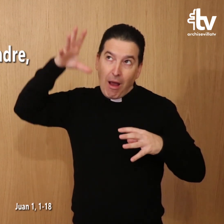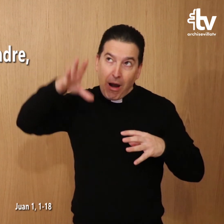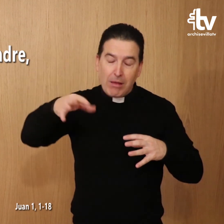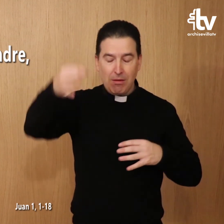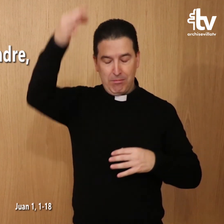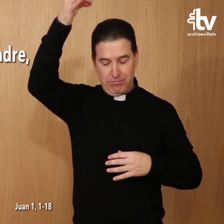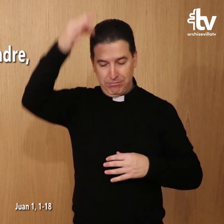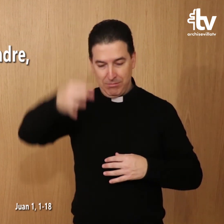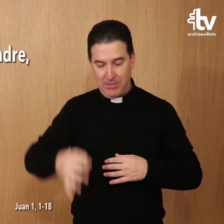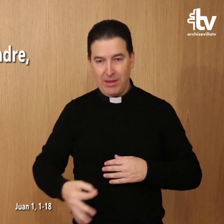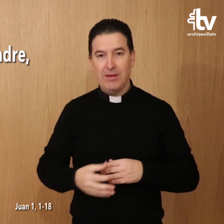y de verdad.